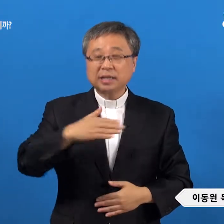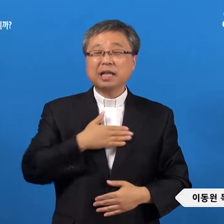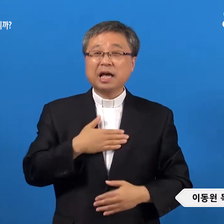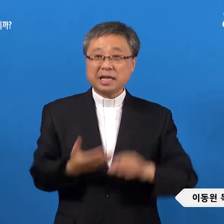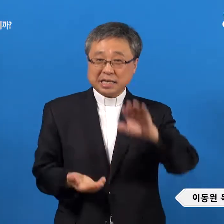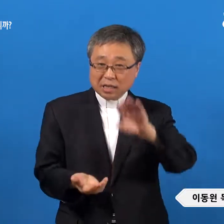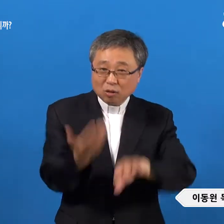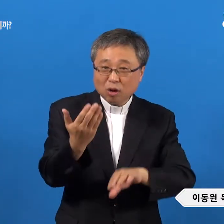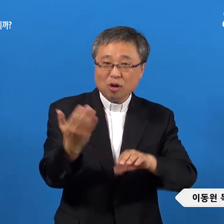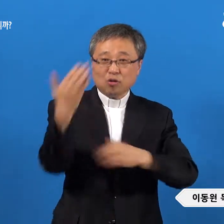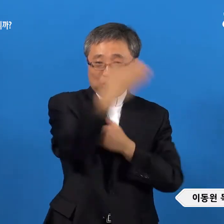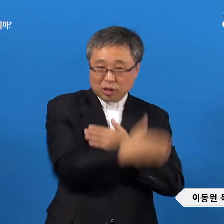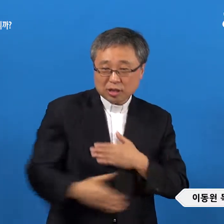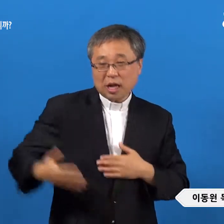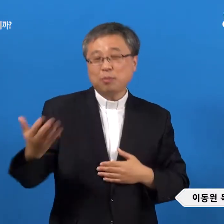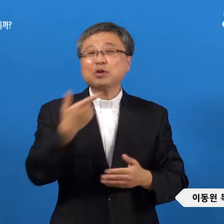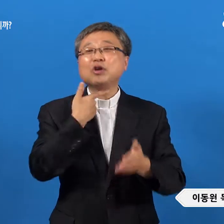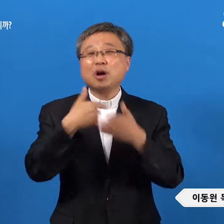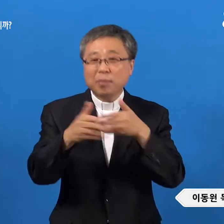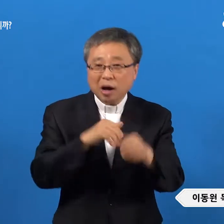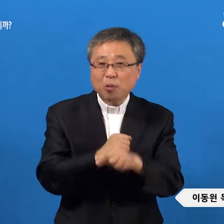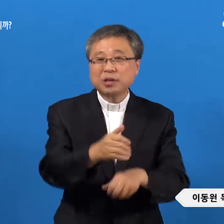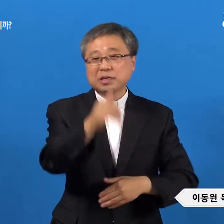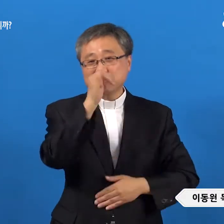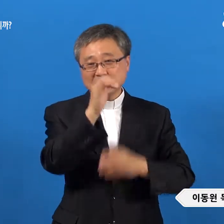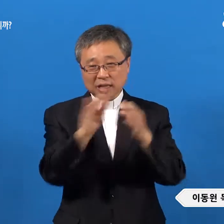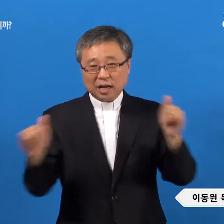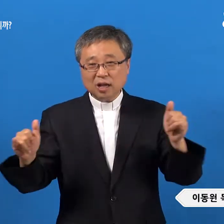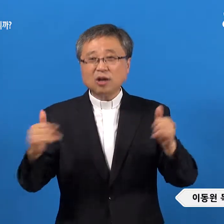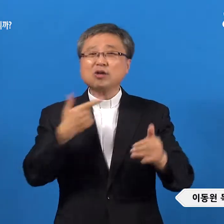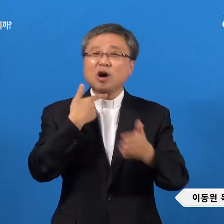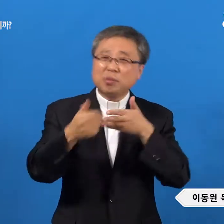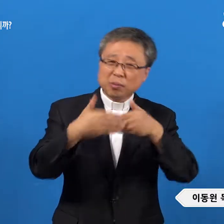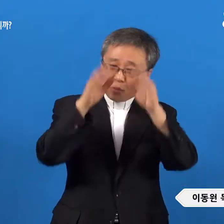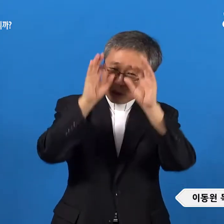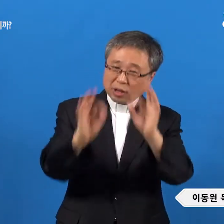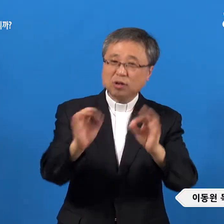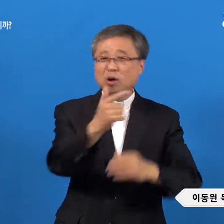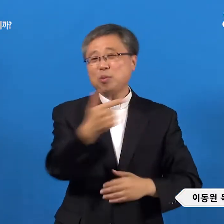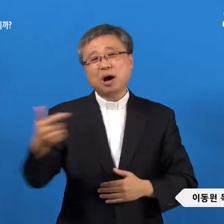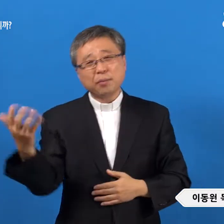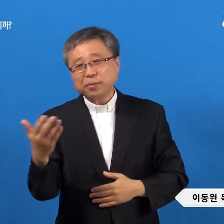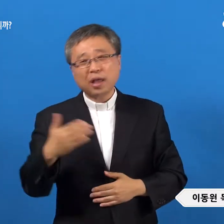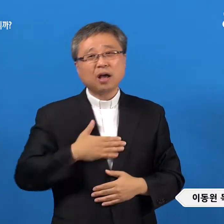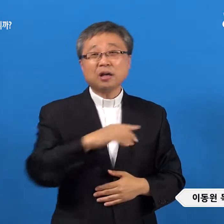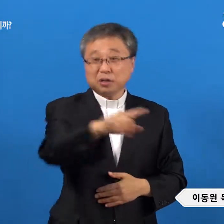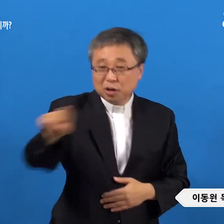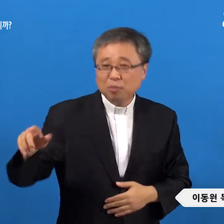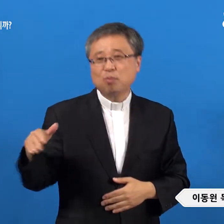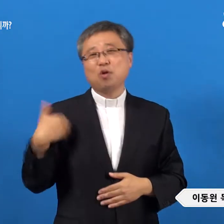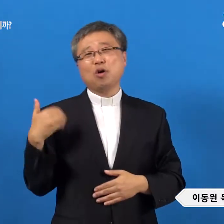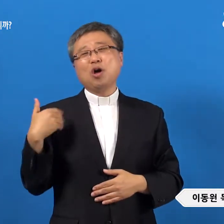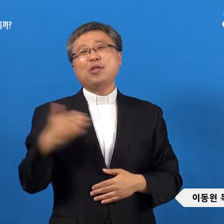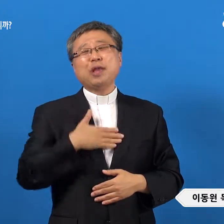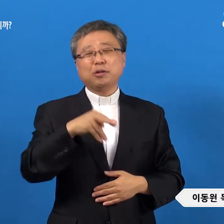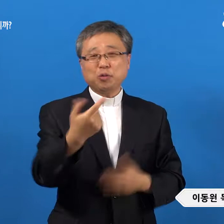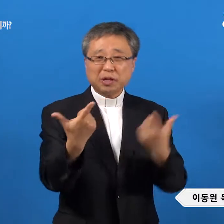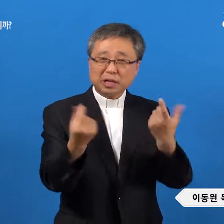육체적인 아픔을 겪고 있는 사람. 겪어보니까 너무 아파요. 아, 내가 그들을 몰랐구나. 나도 이렇게